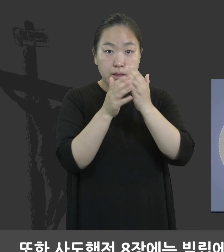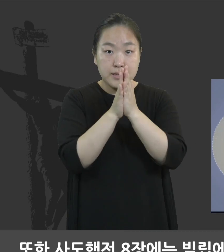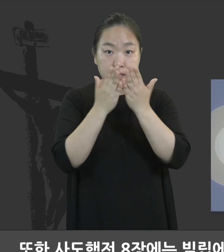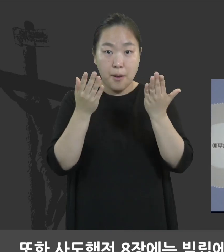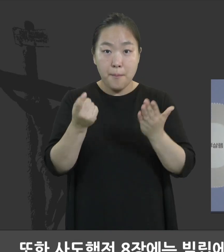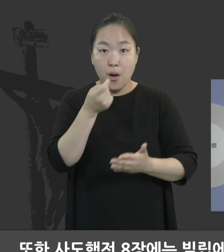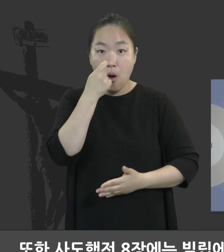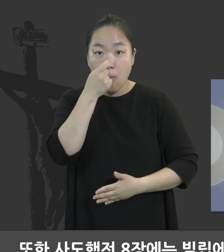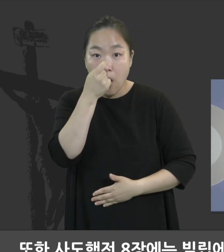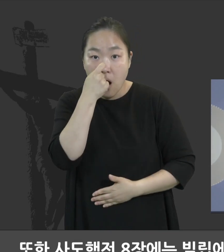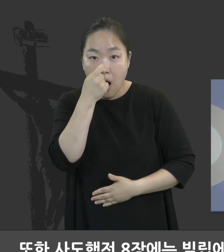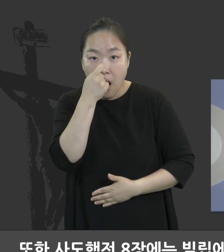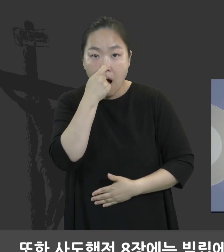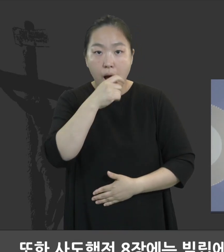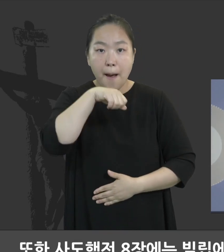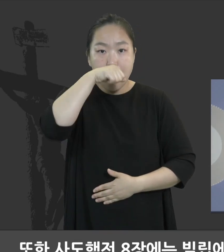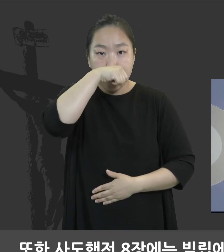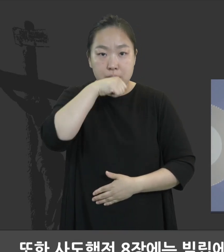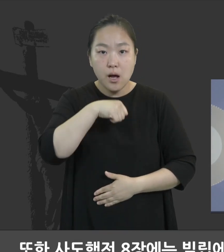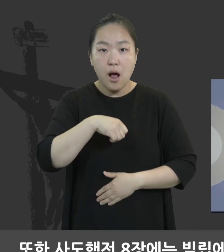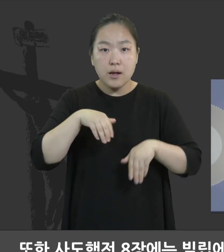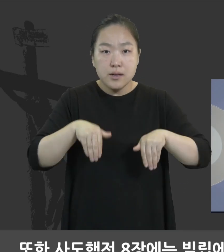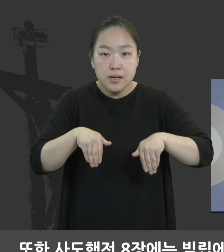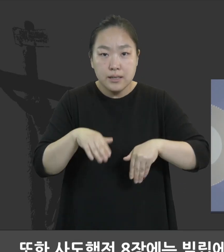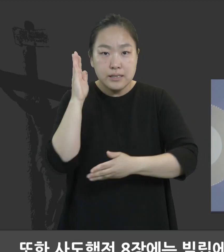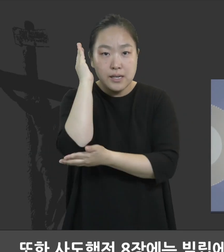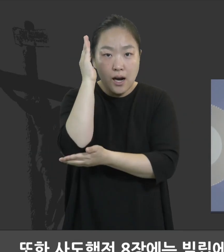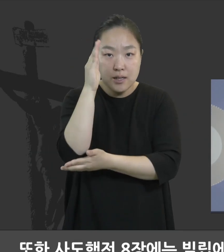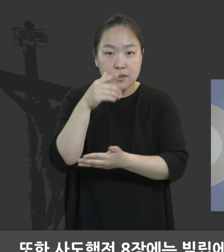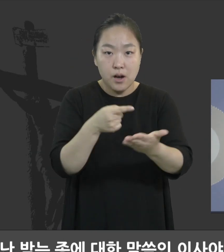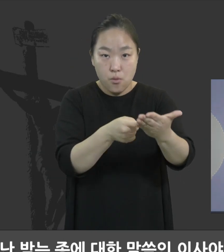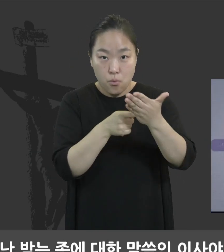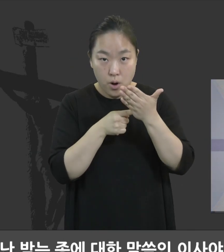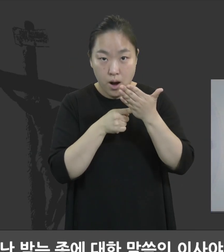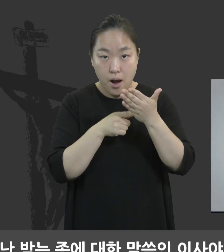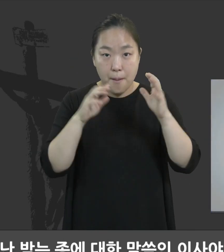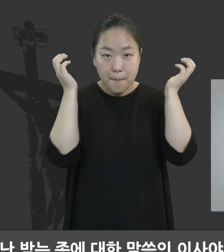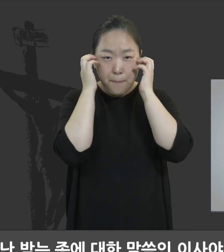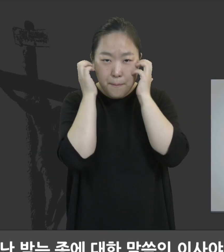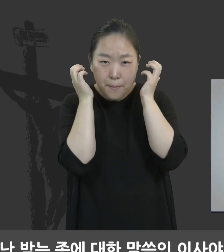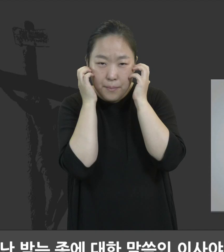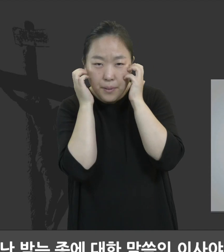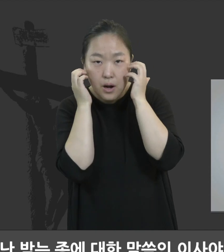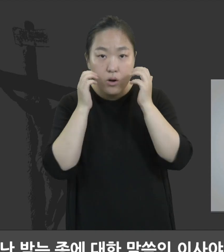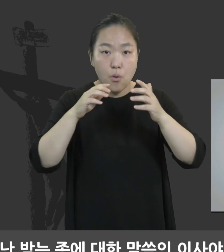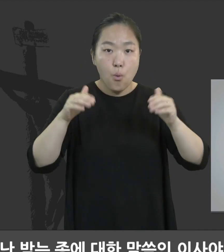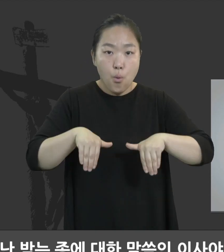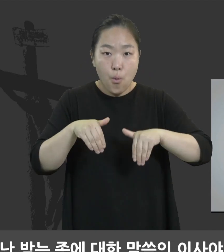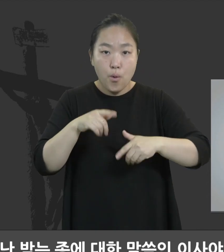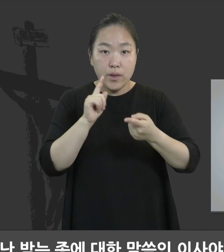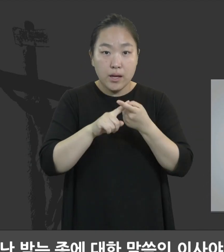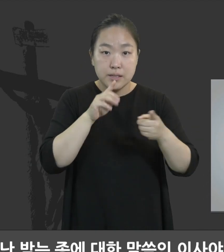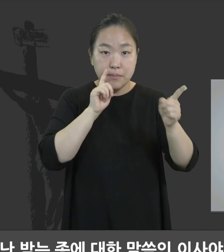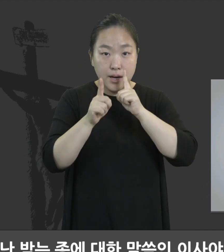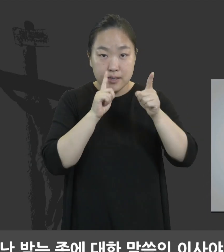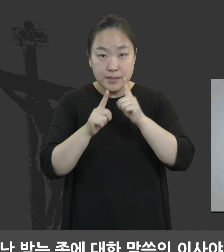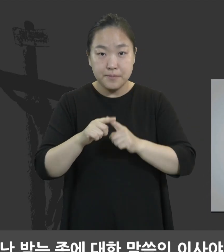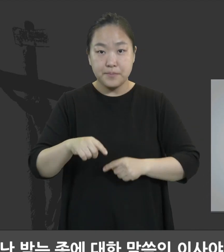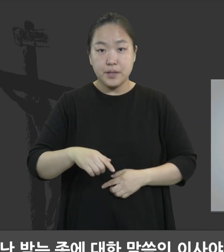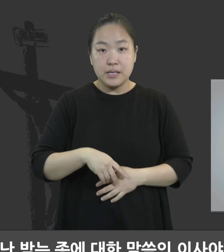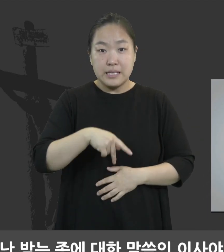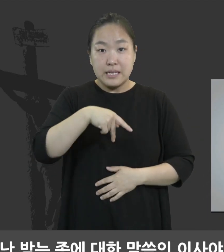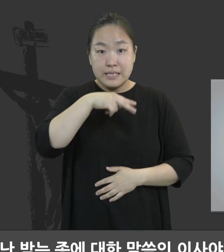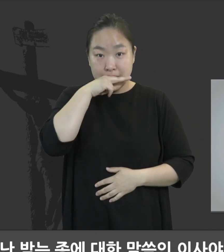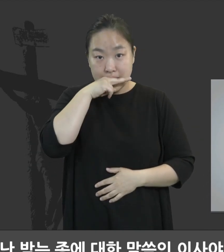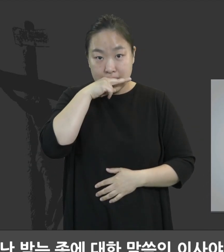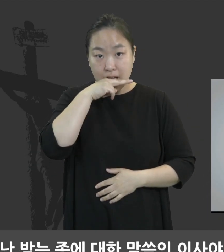성경을 가르침 받는 에티오피아 내시의 이야기도 등장합니다. 고난받는 종에 대한 말씀인 이사야 53장을